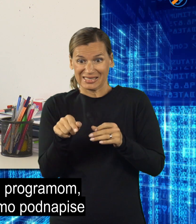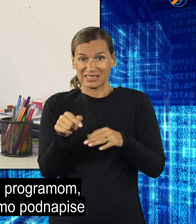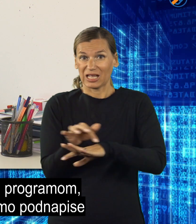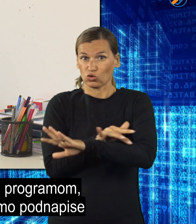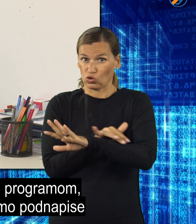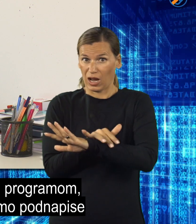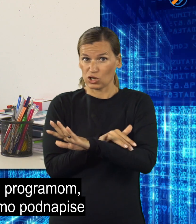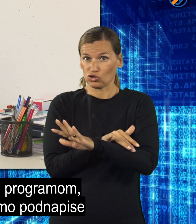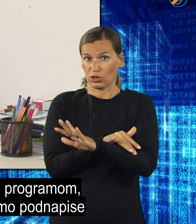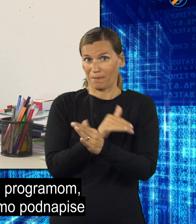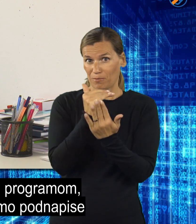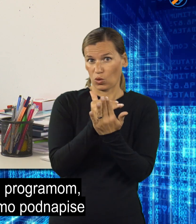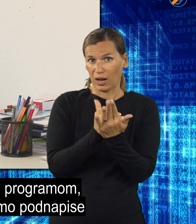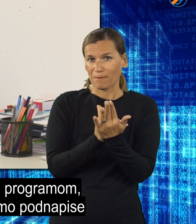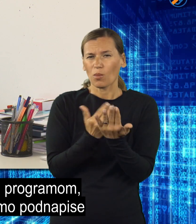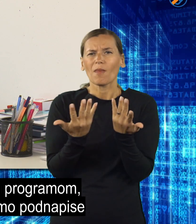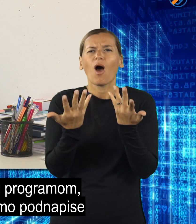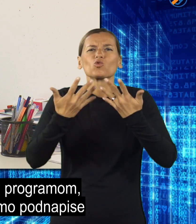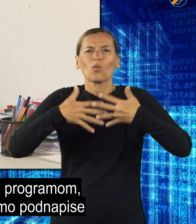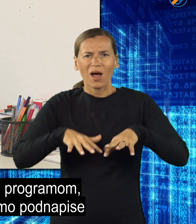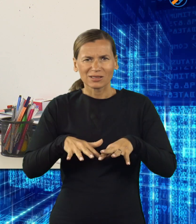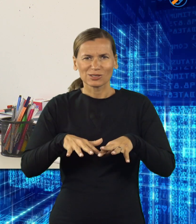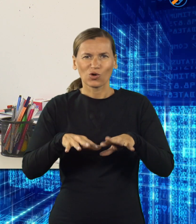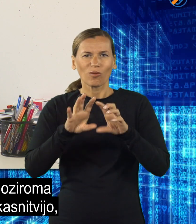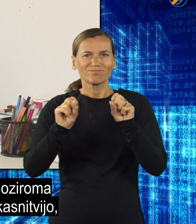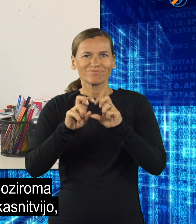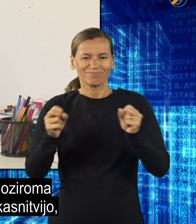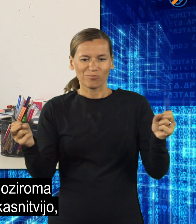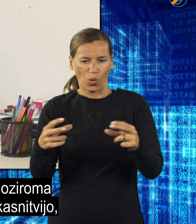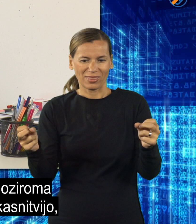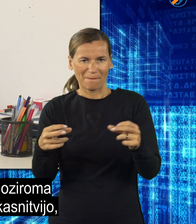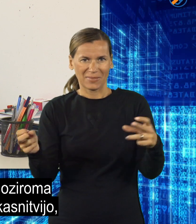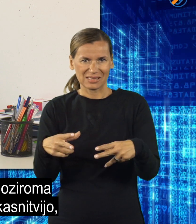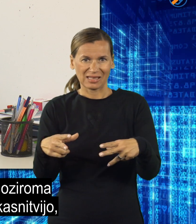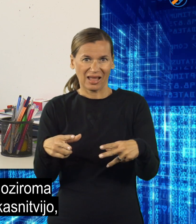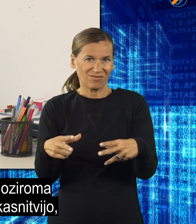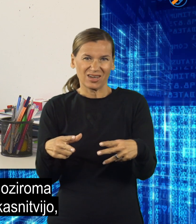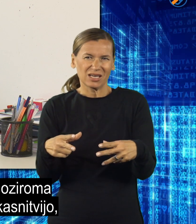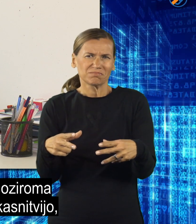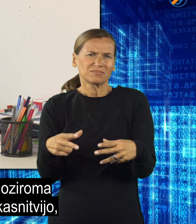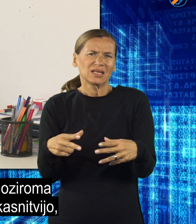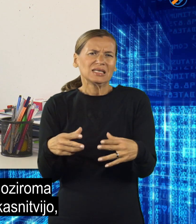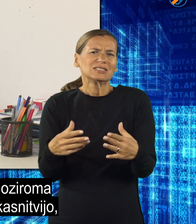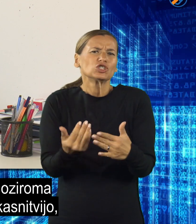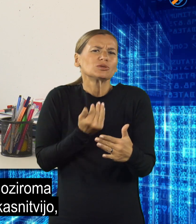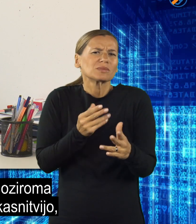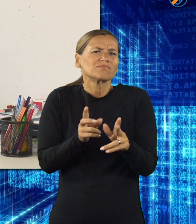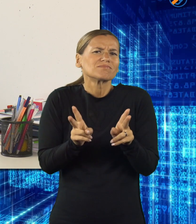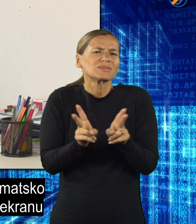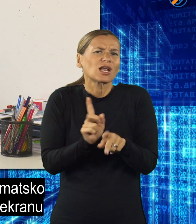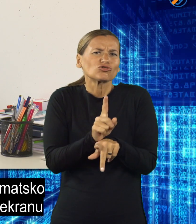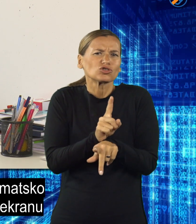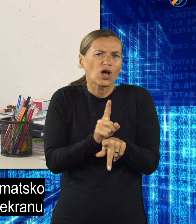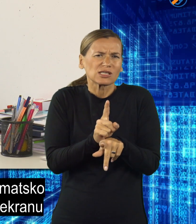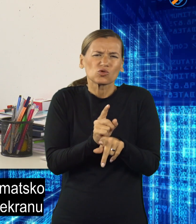programom, avtomatsko generiramo podnapise v realnem času oziroma z čim manjšo zakasnitvijo,